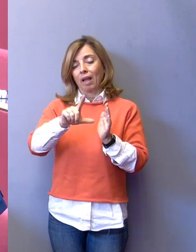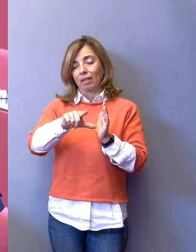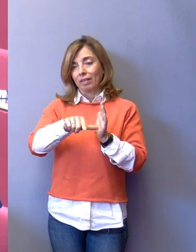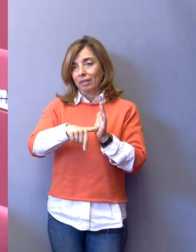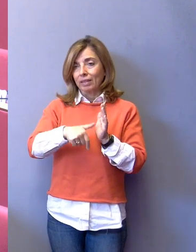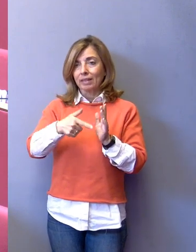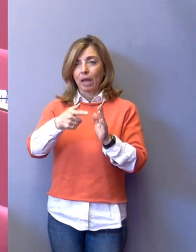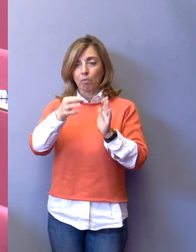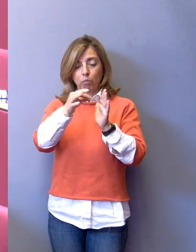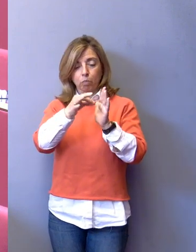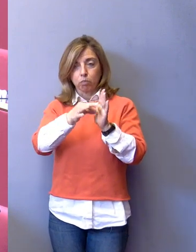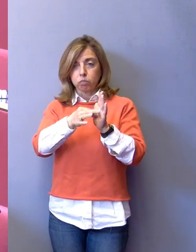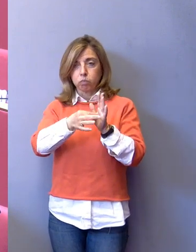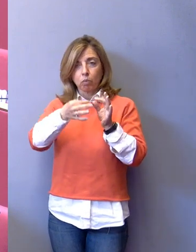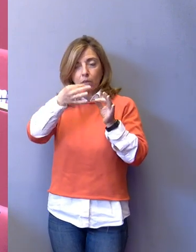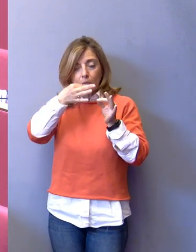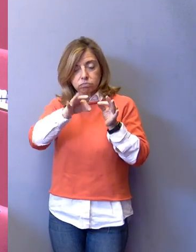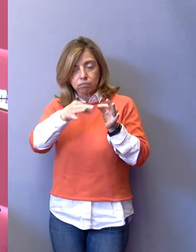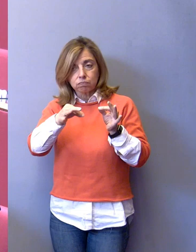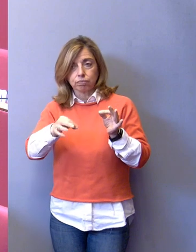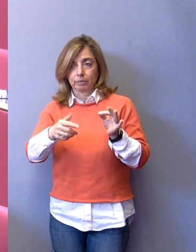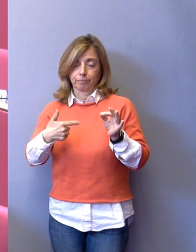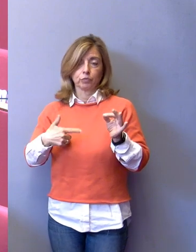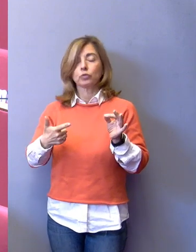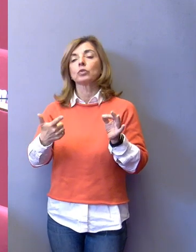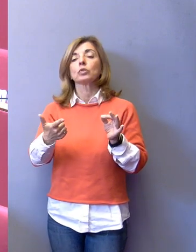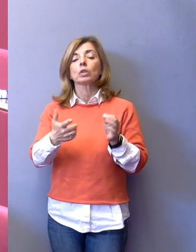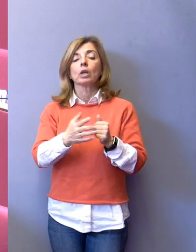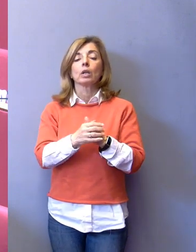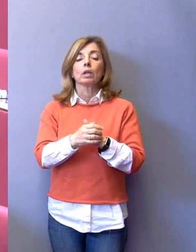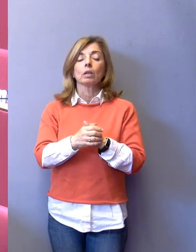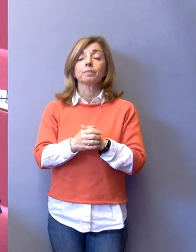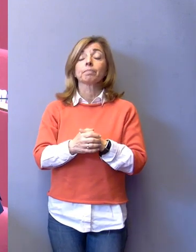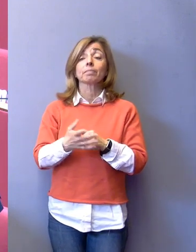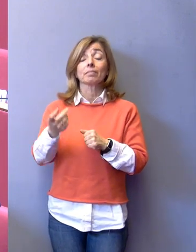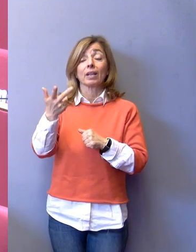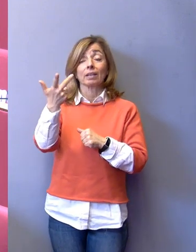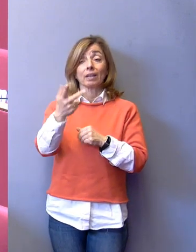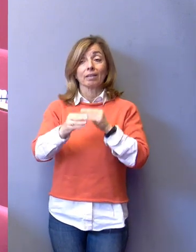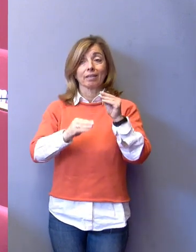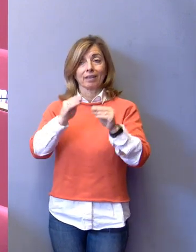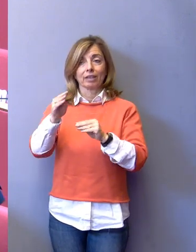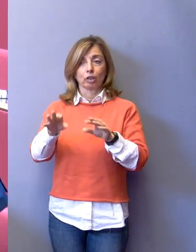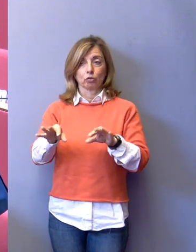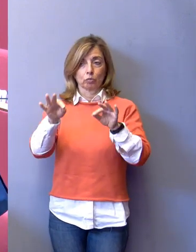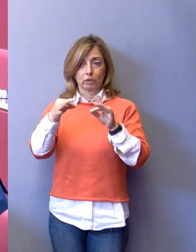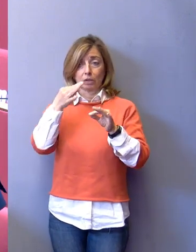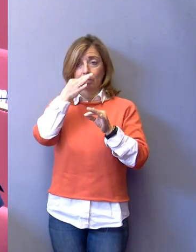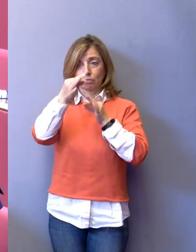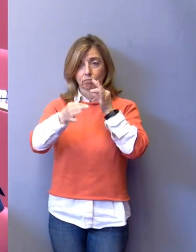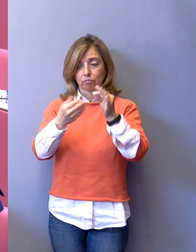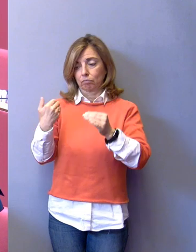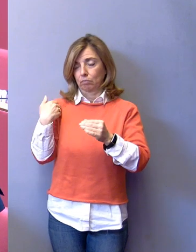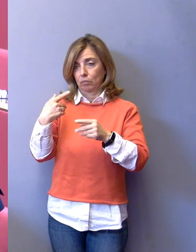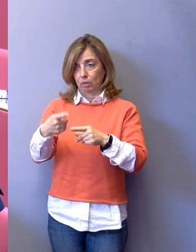singoli punti che sono stati analiticamente emessi alla base delle tre richieste di sospensiva che sono state adesso illustrate riteniamo di